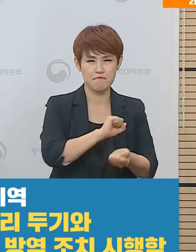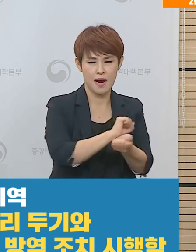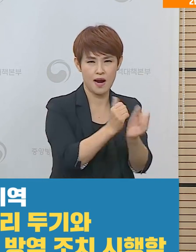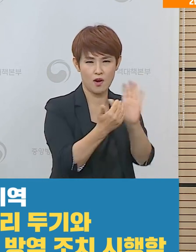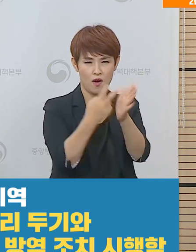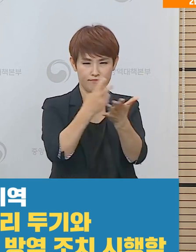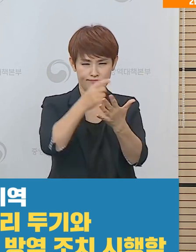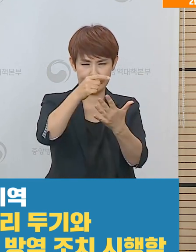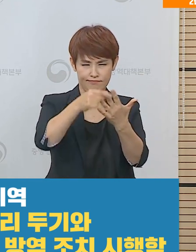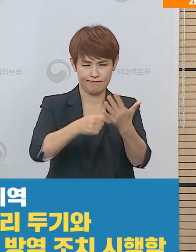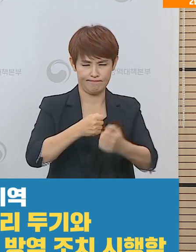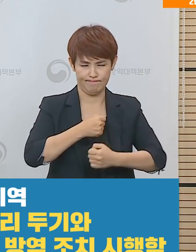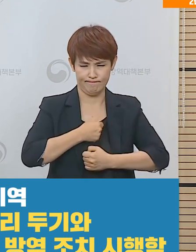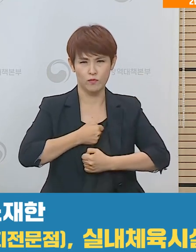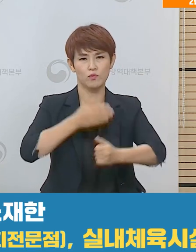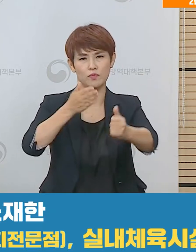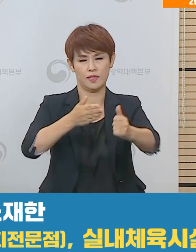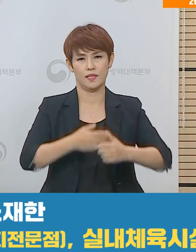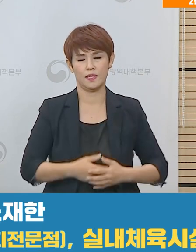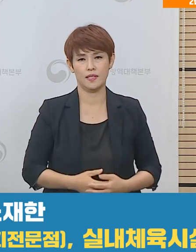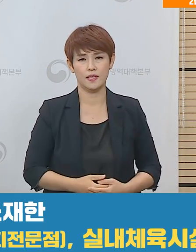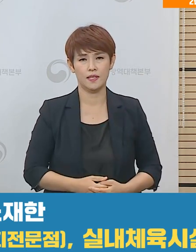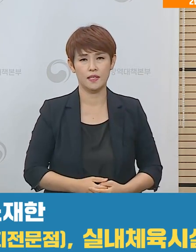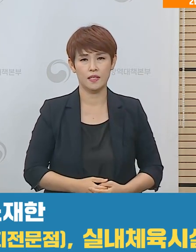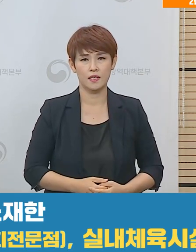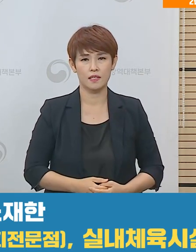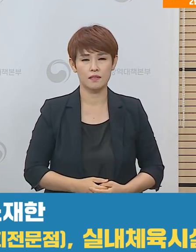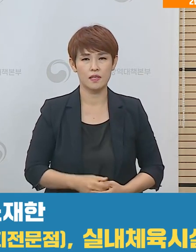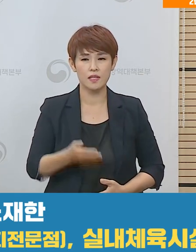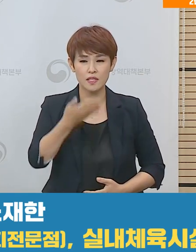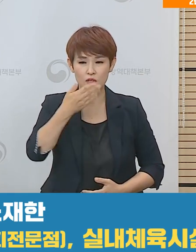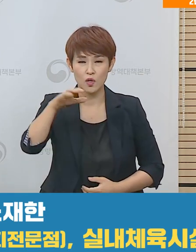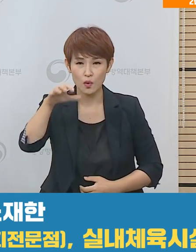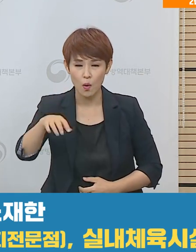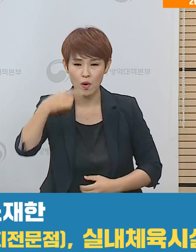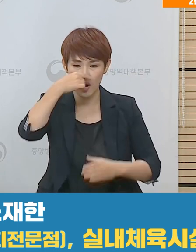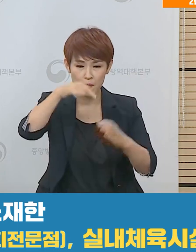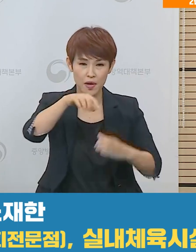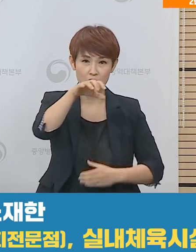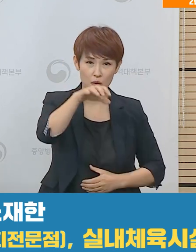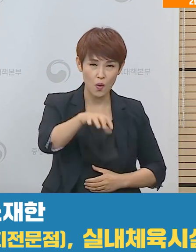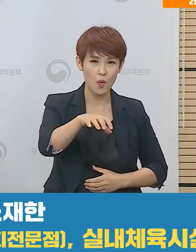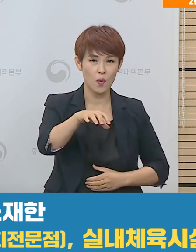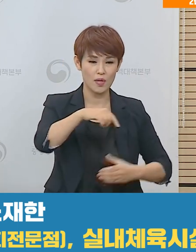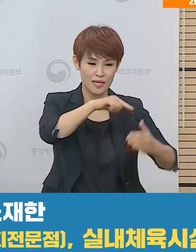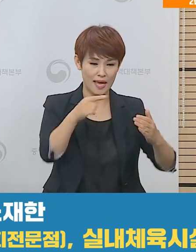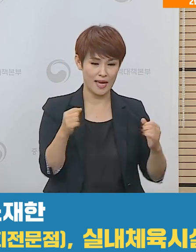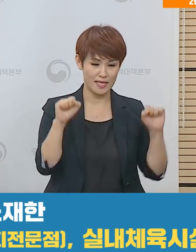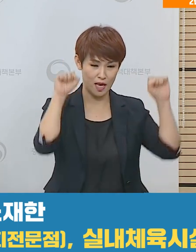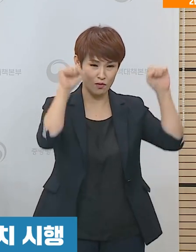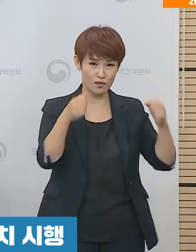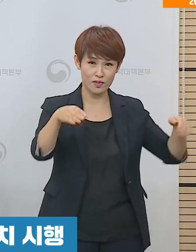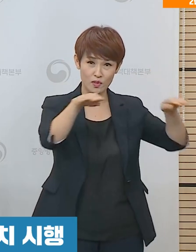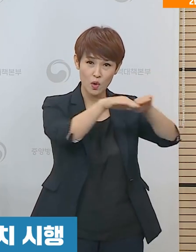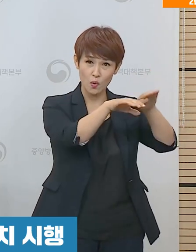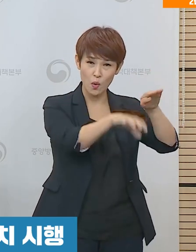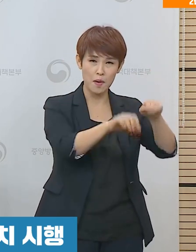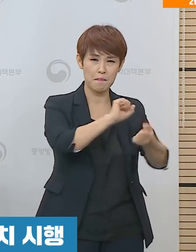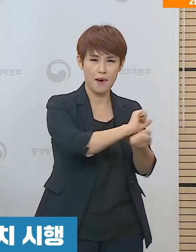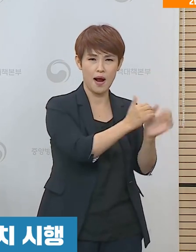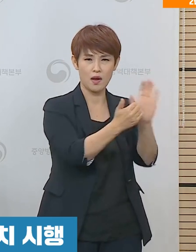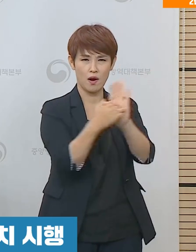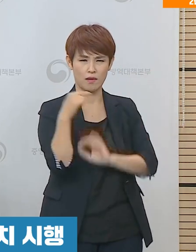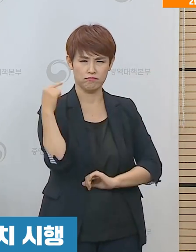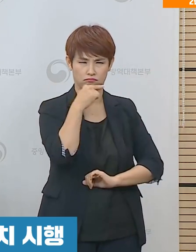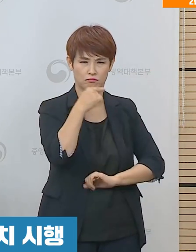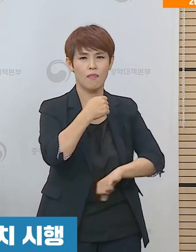준수를 요청을 드립니다. 특별히 음식점, 카페, 실내 체육시설에서의 방역 강화